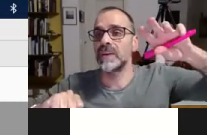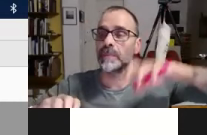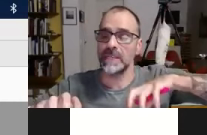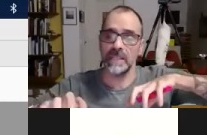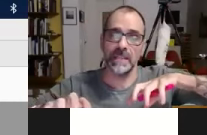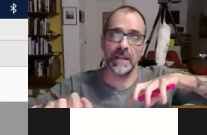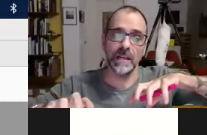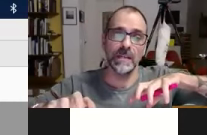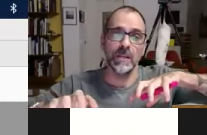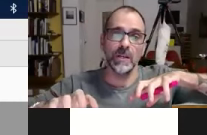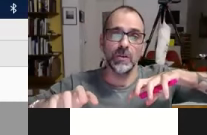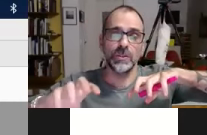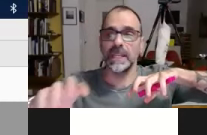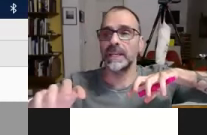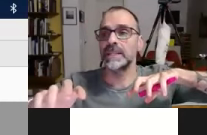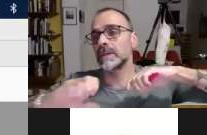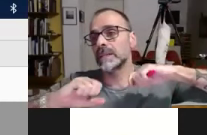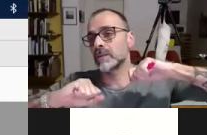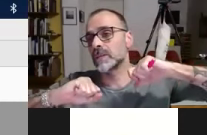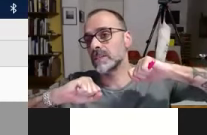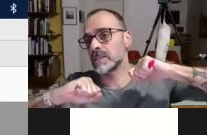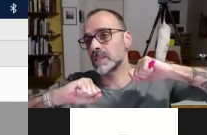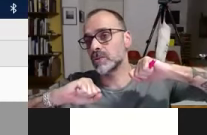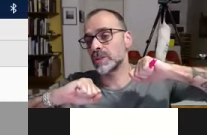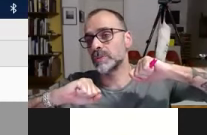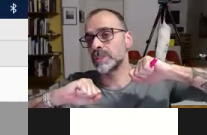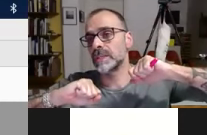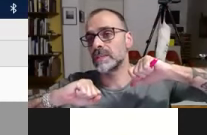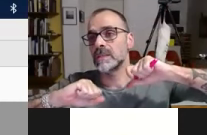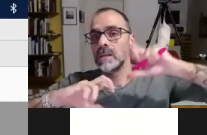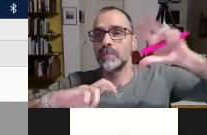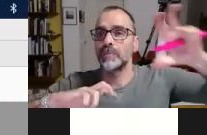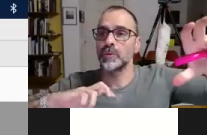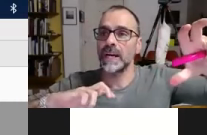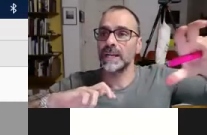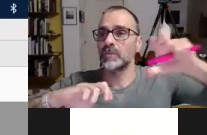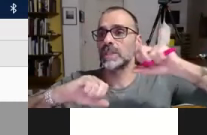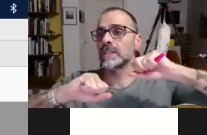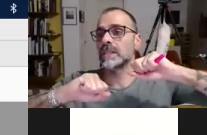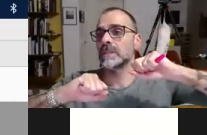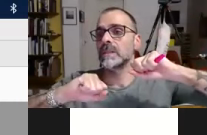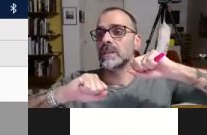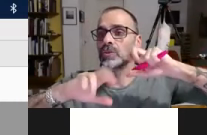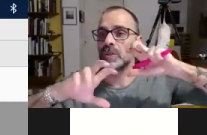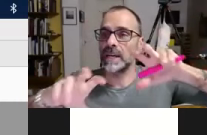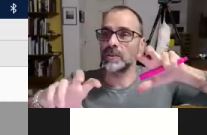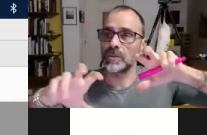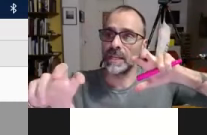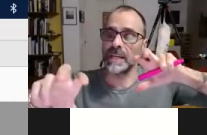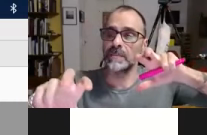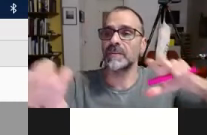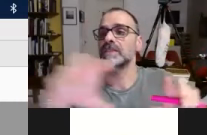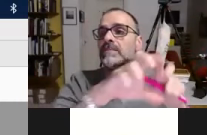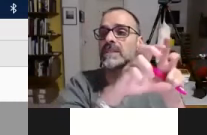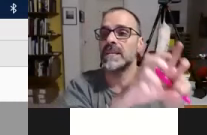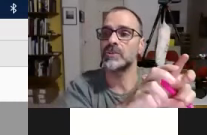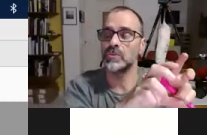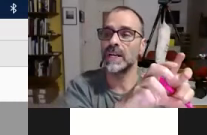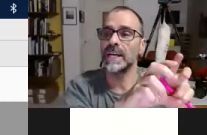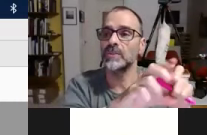ele que vai apresentar o Terayama, que era um grande escritor japonês, para o Daido Moriyama, e o Terayama vai